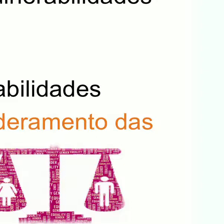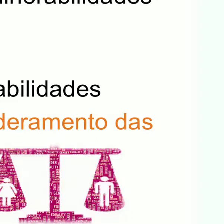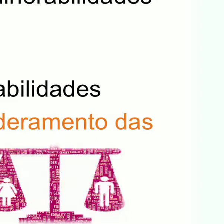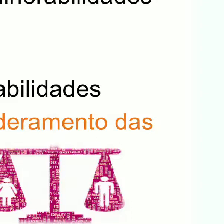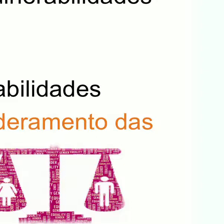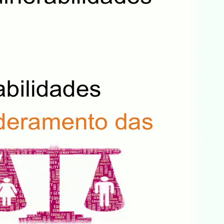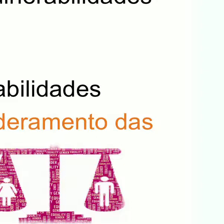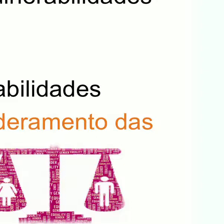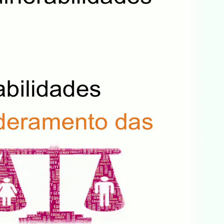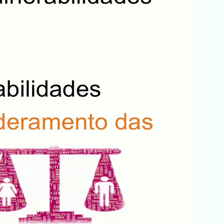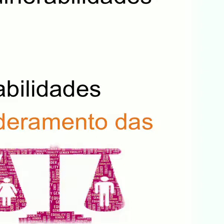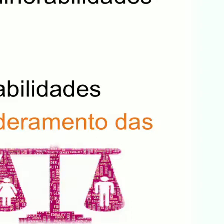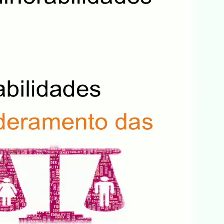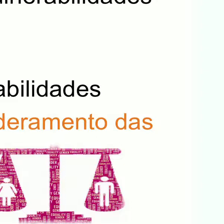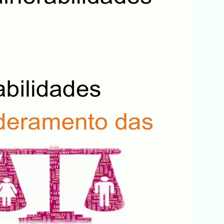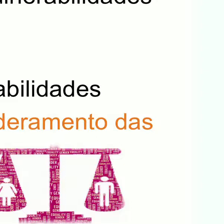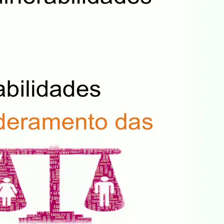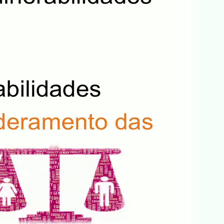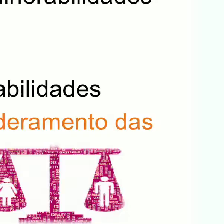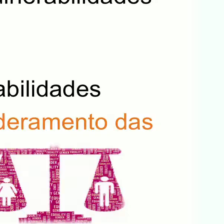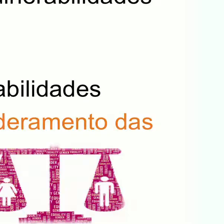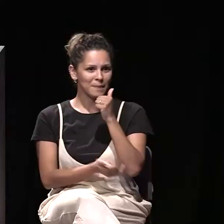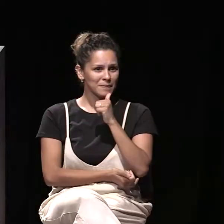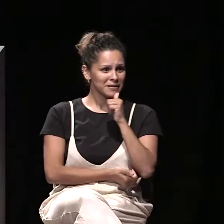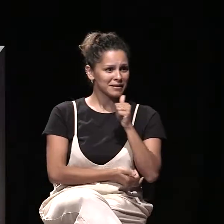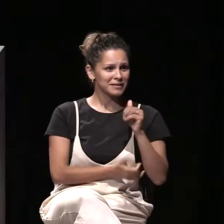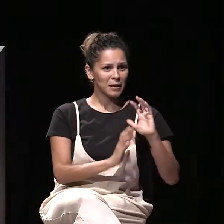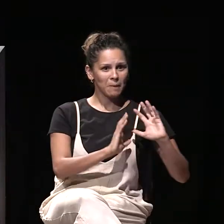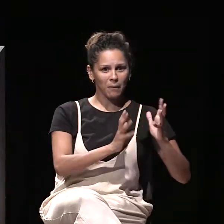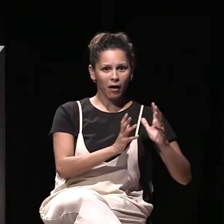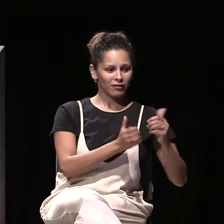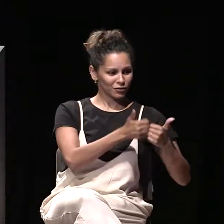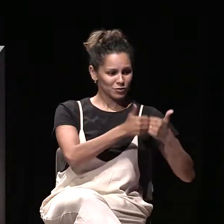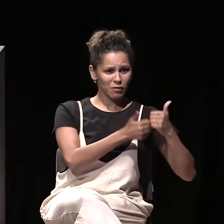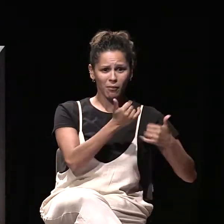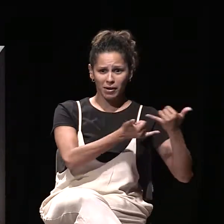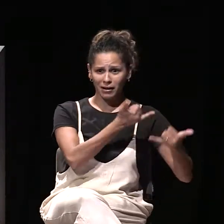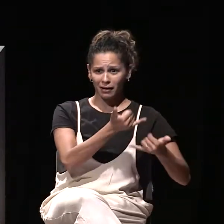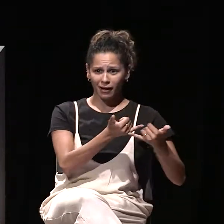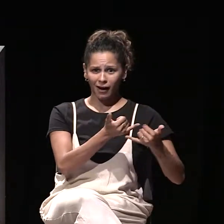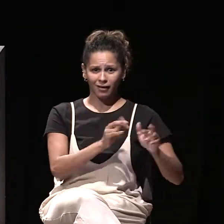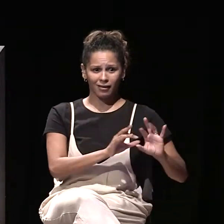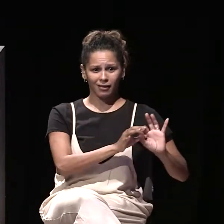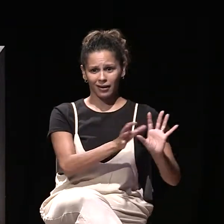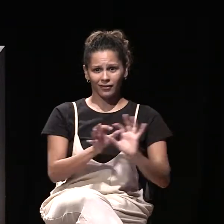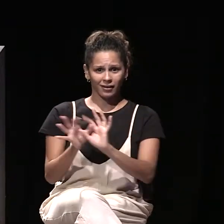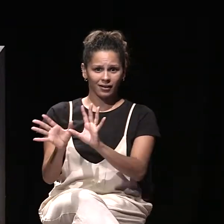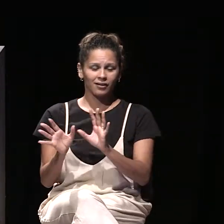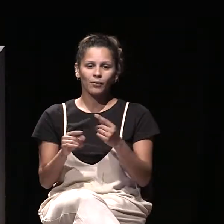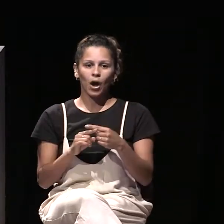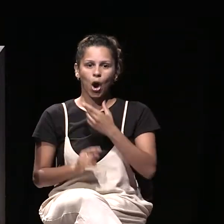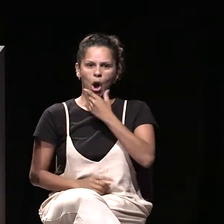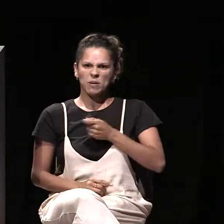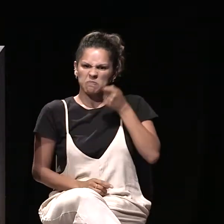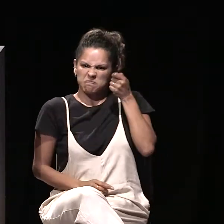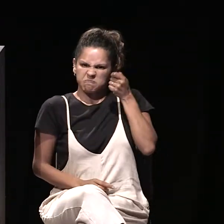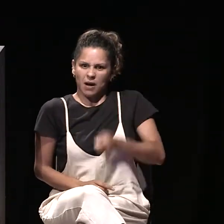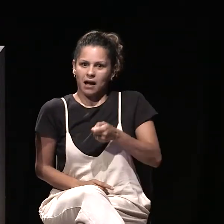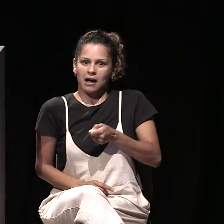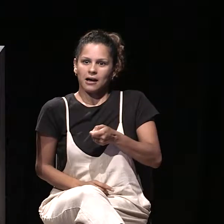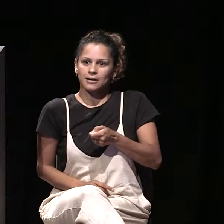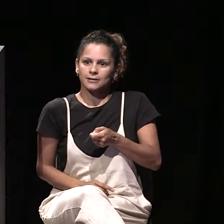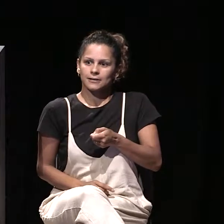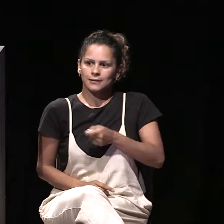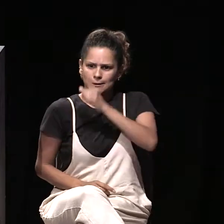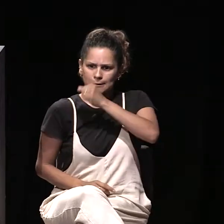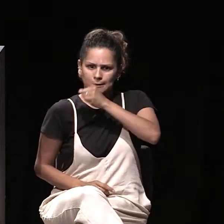boneca, para as meninas brincarem de bola e tudo. E dar essas oportunidades para que o homem não tenha que ser tão forte, tão macho, porque isso